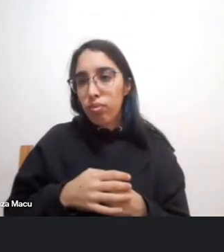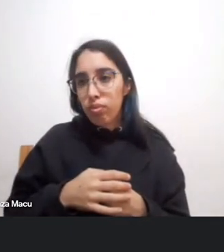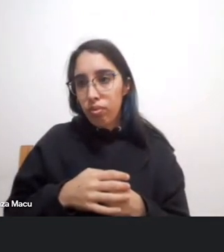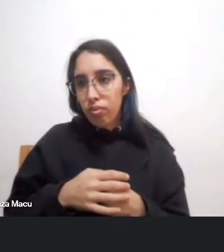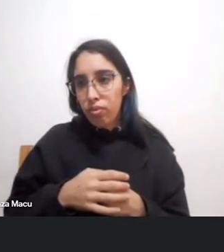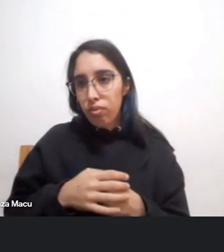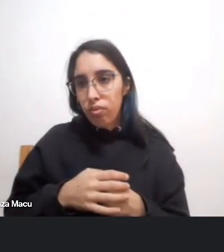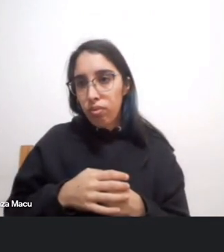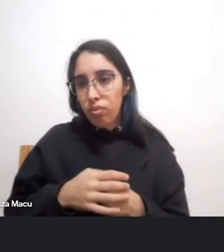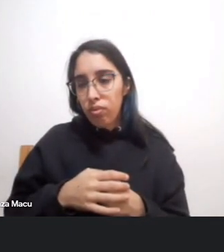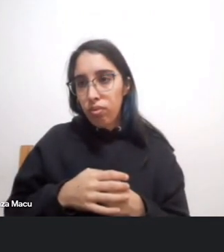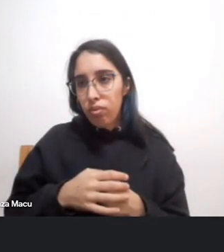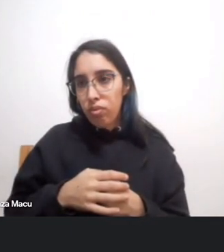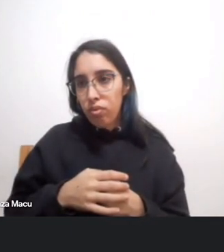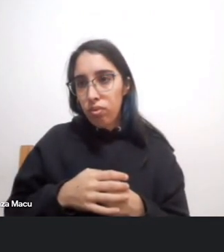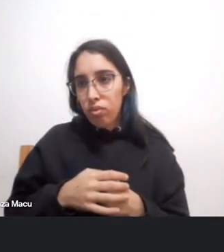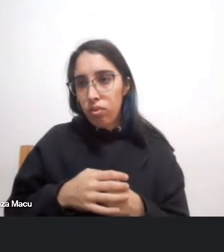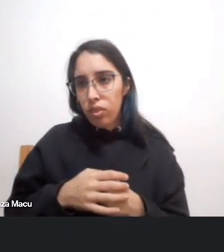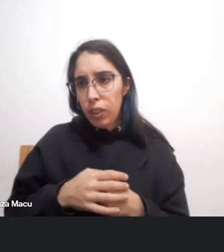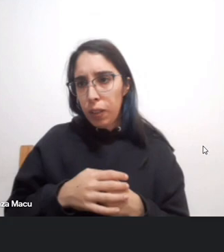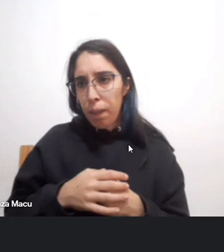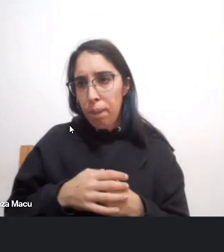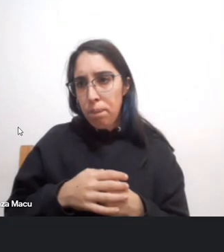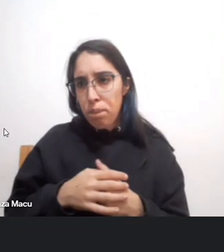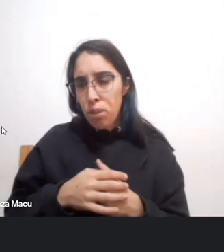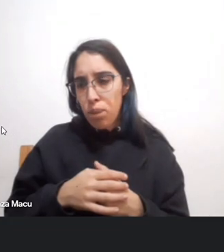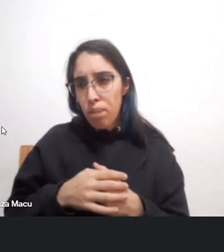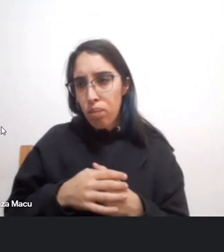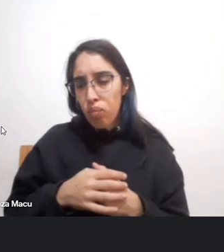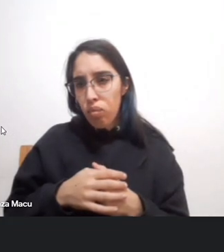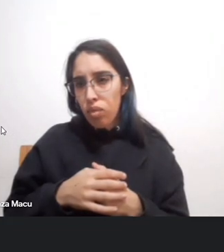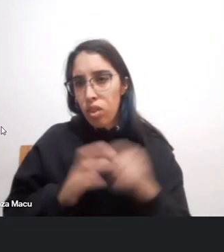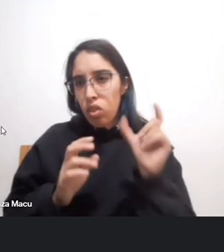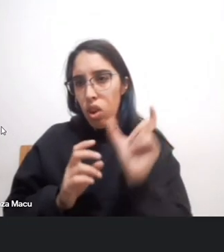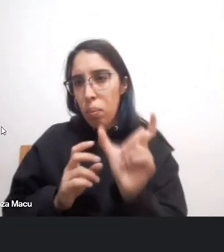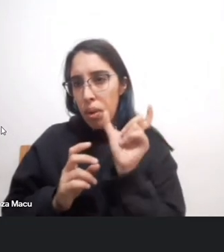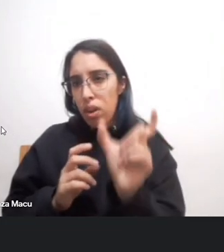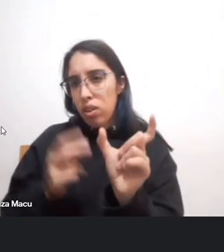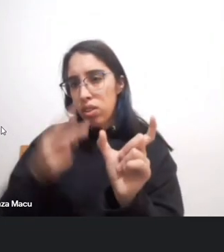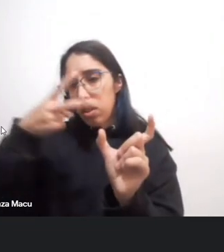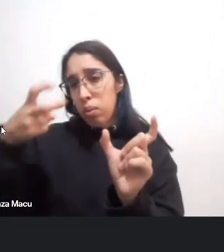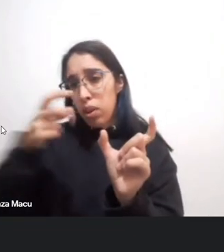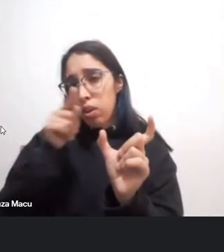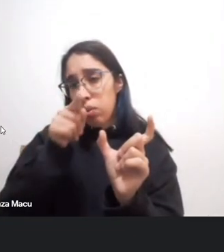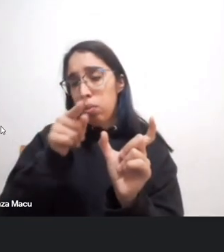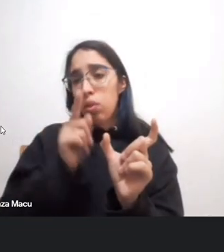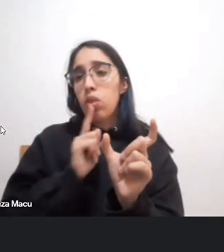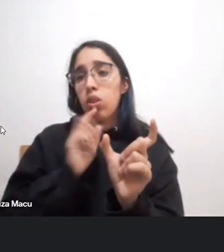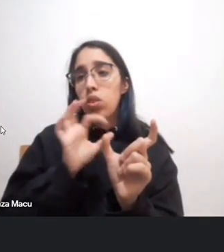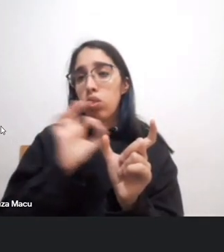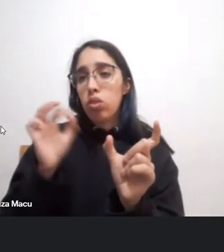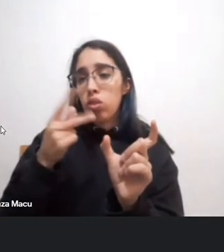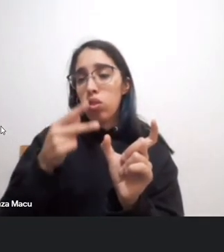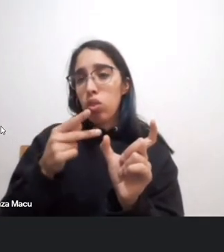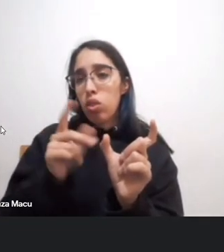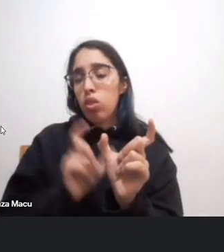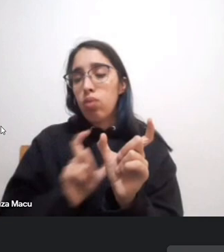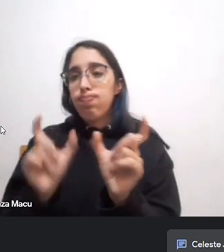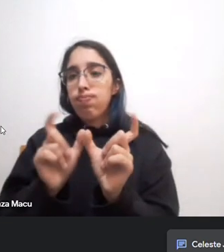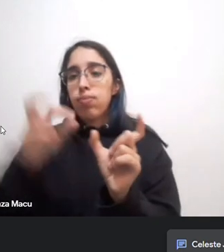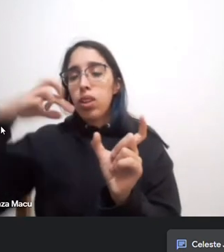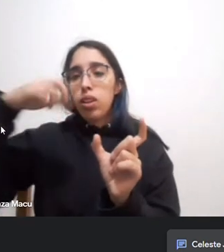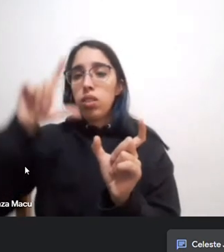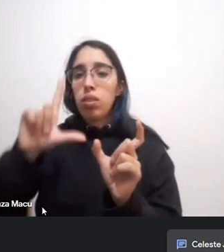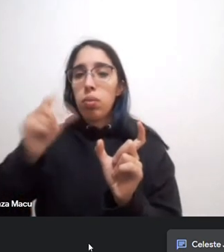sería cuando está definitivo. Seguido de la palabra place. No decimos llevó lugar, porque take quiere decir llevar,